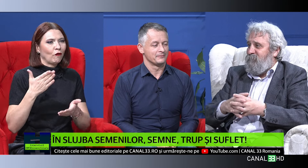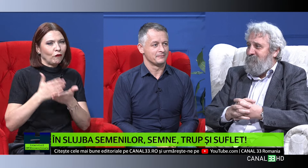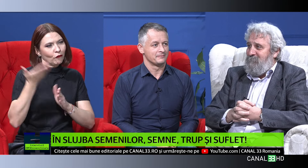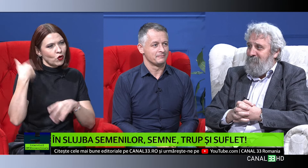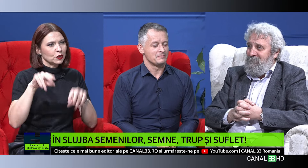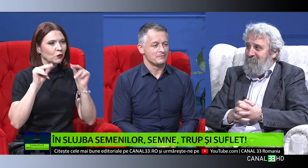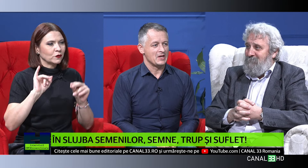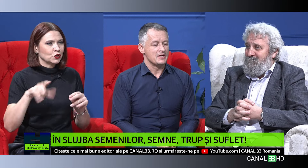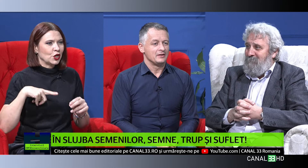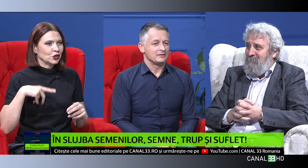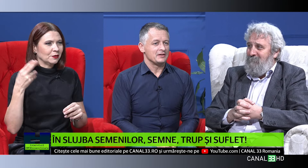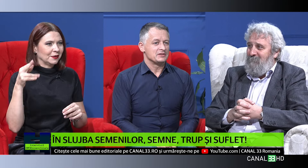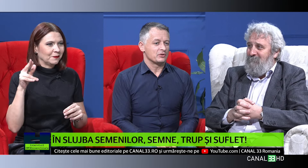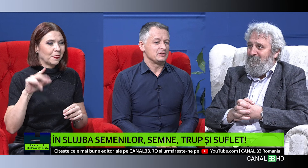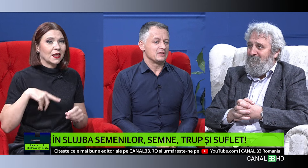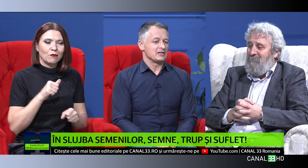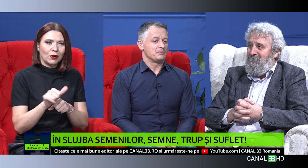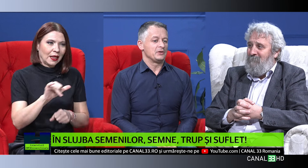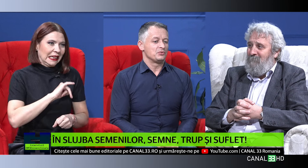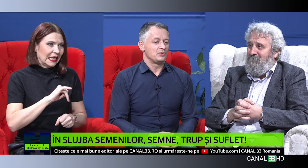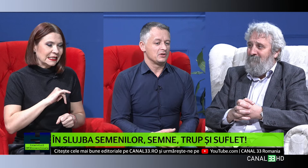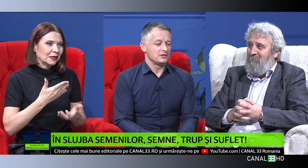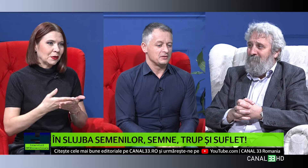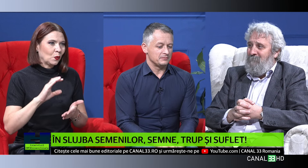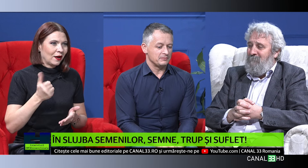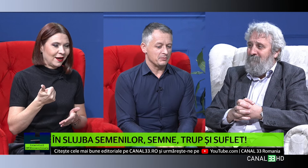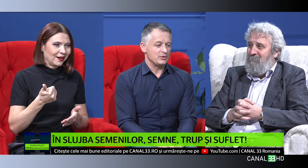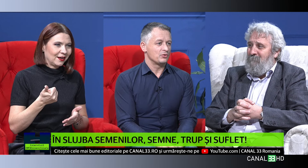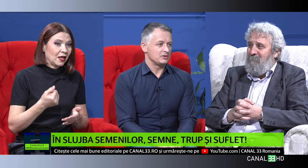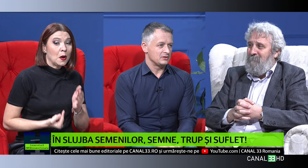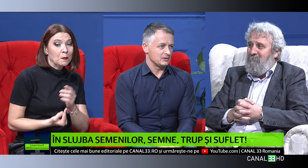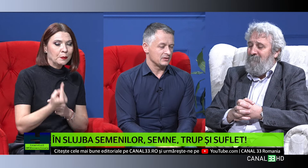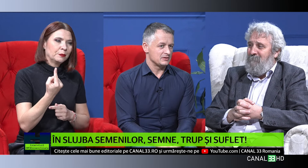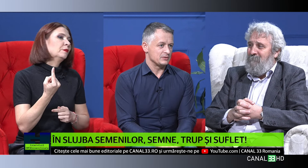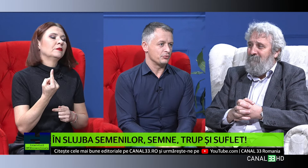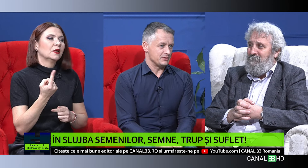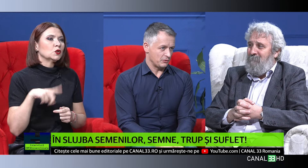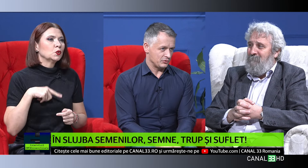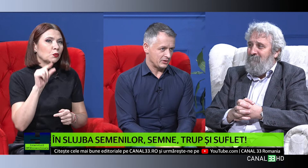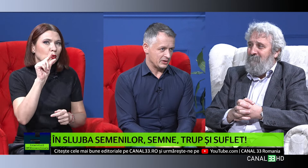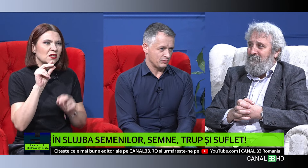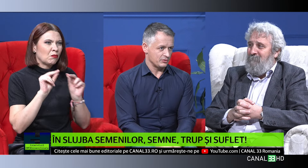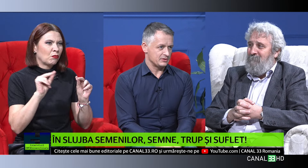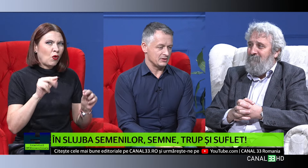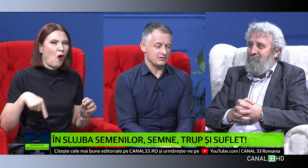profesor. Da, este foarte interesant pentru că, în primul rând, sunt puțini profesori care cunosc